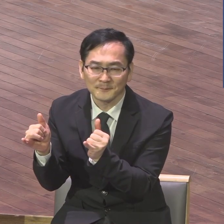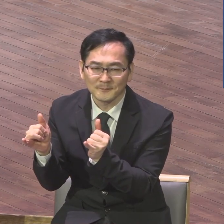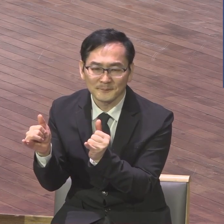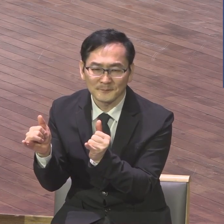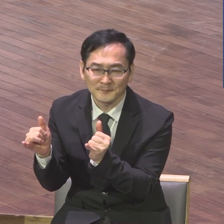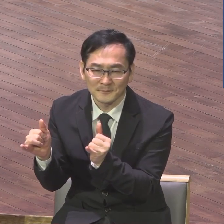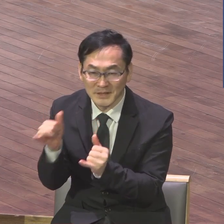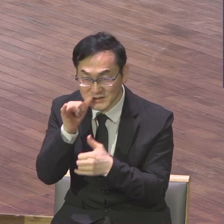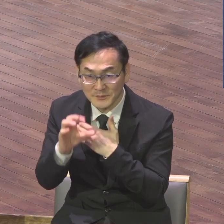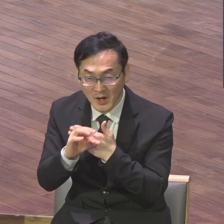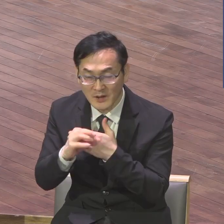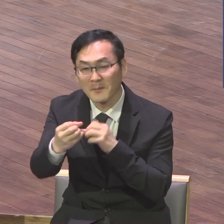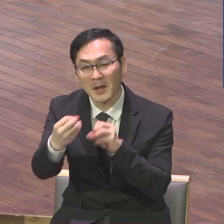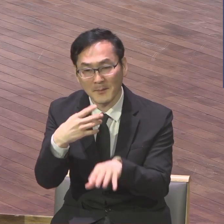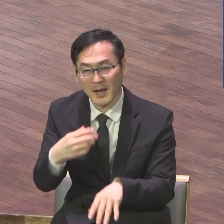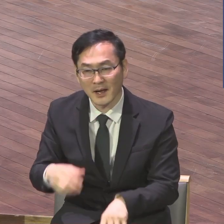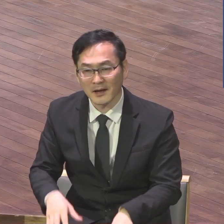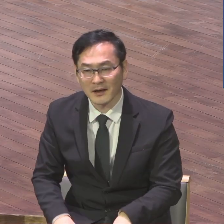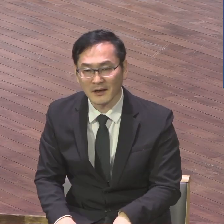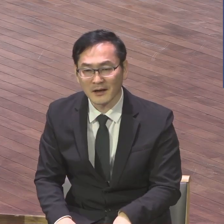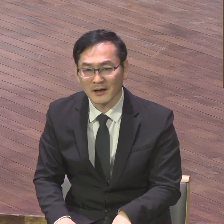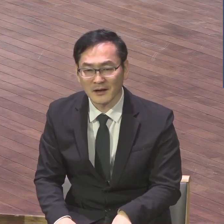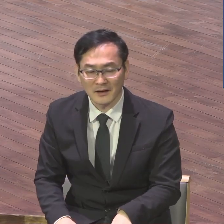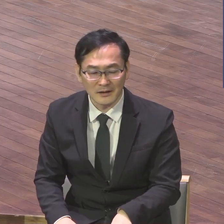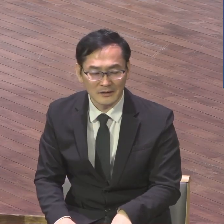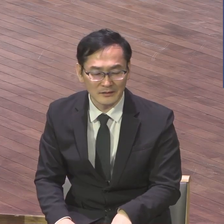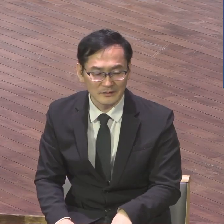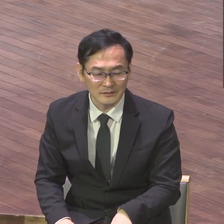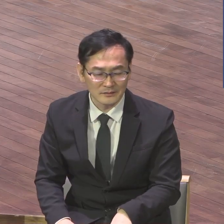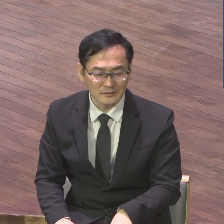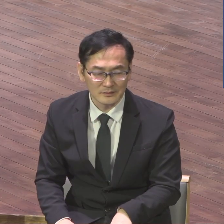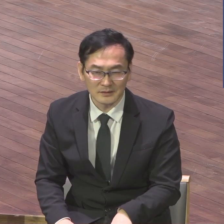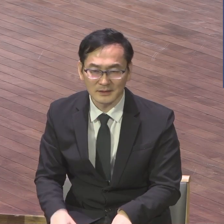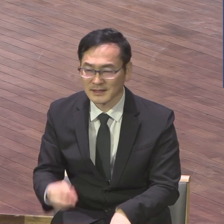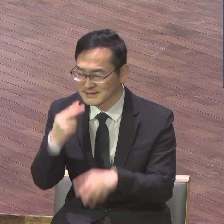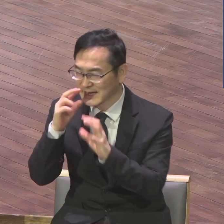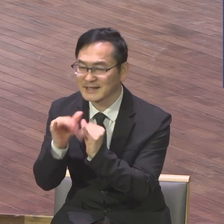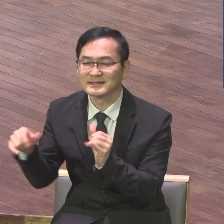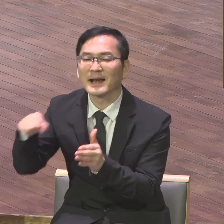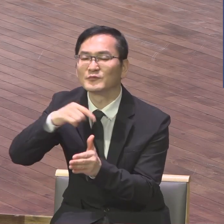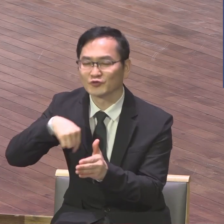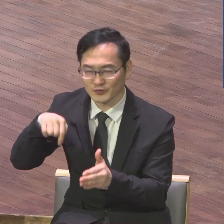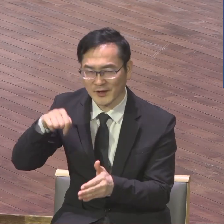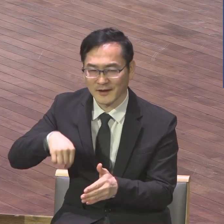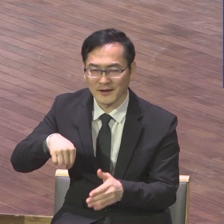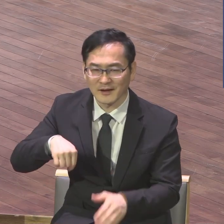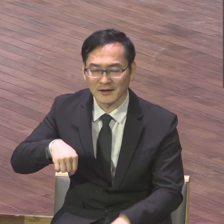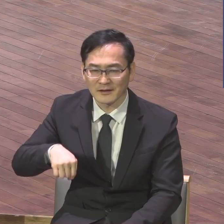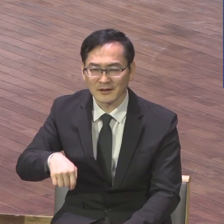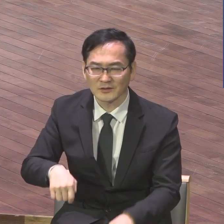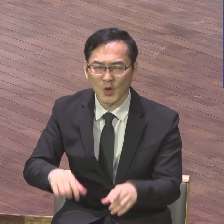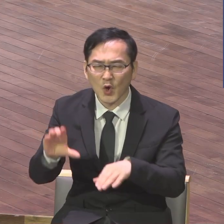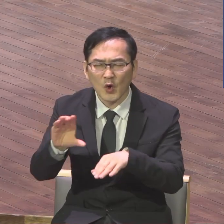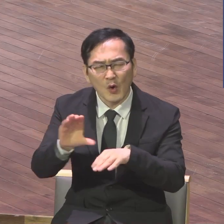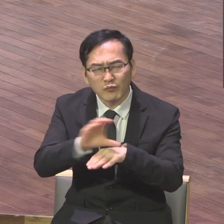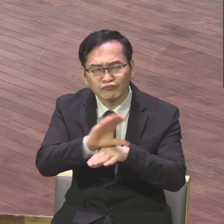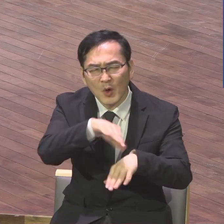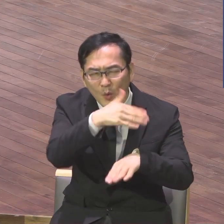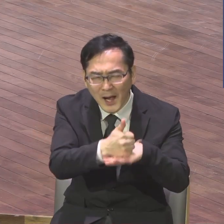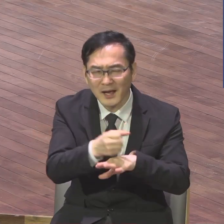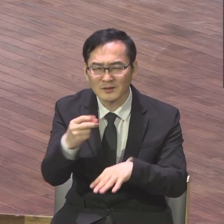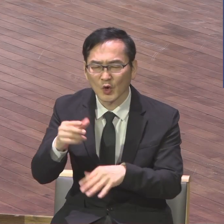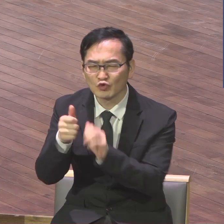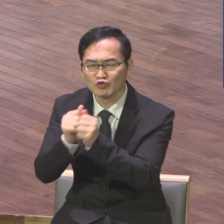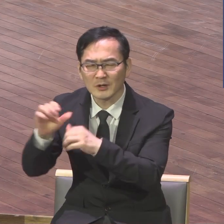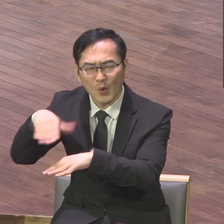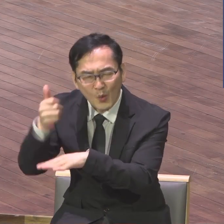있으면 한번 말을 해봐라 그랬어요. 그랬더니 학생들 중에서 빌 게이츠, 워런 버핏 또